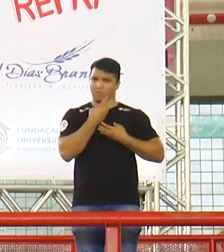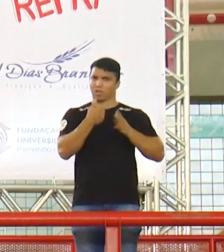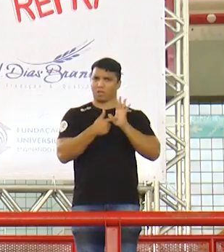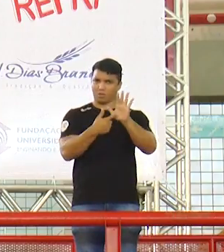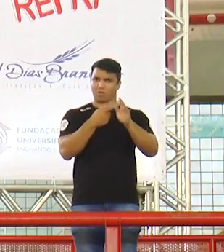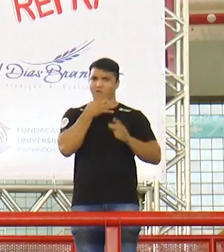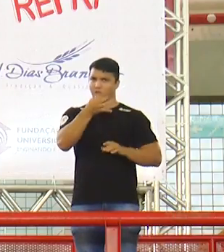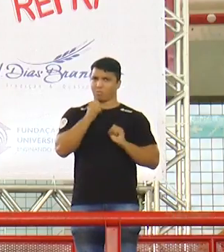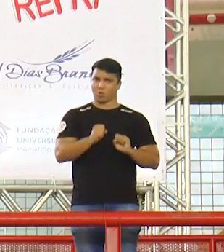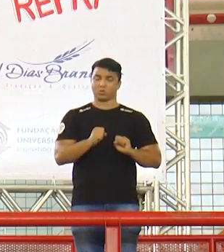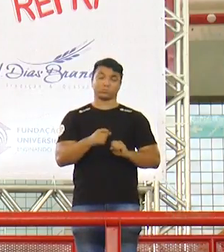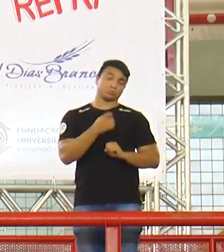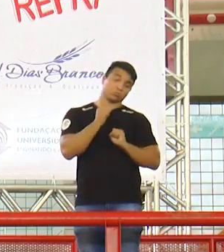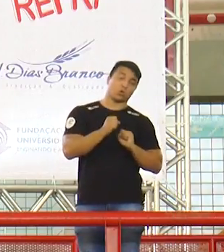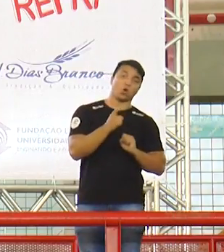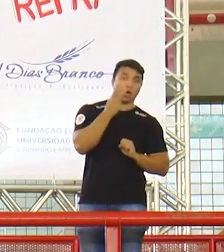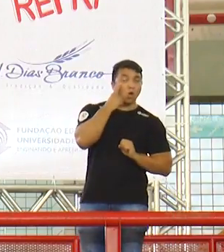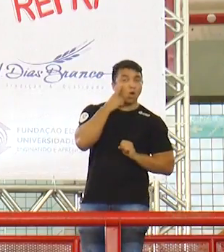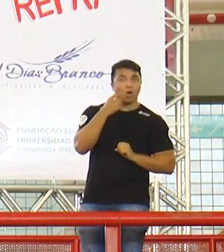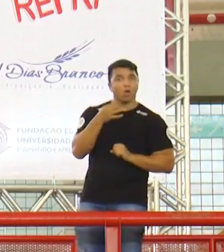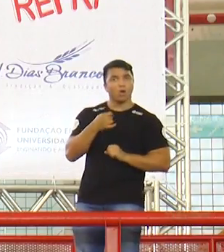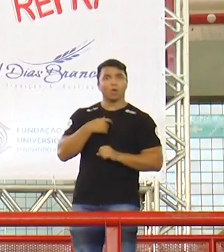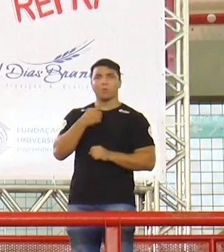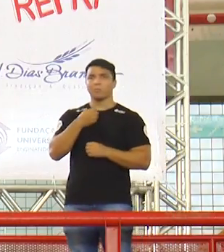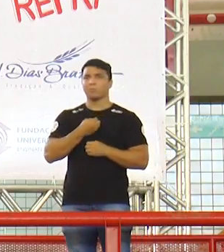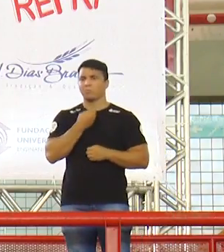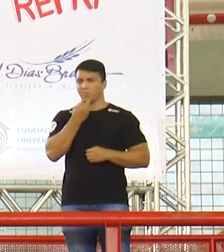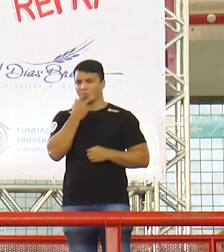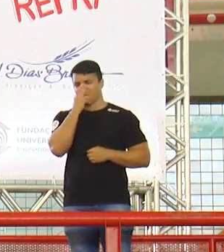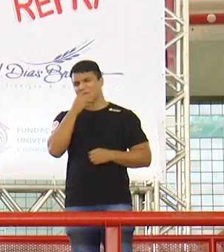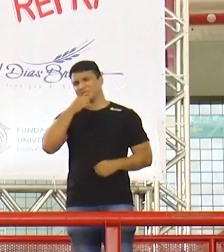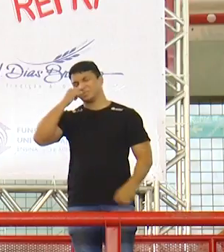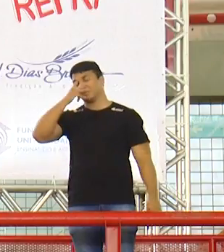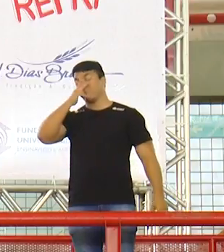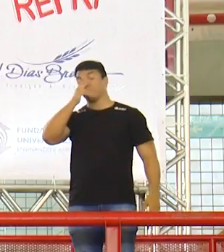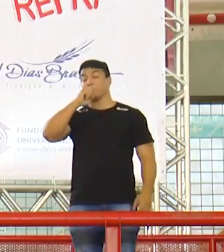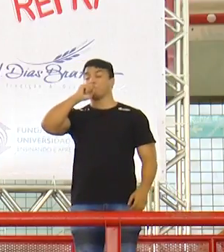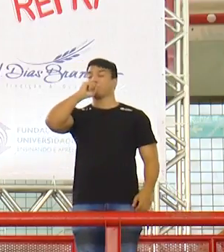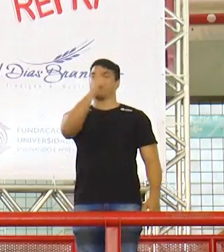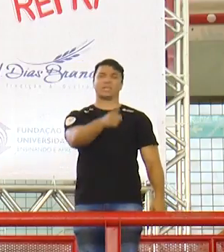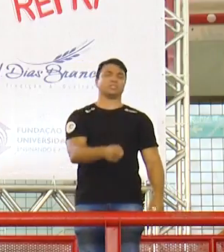externalize. E ele disse: ô poema besta.